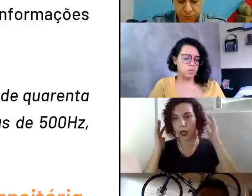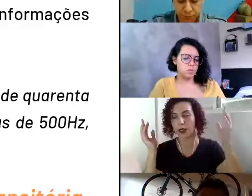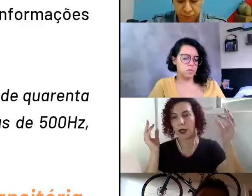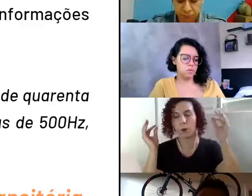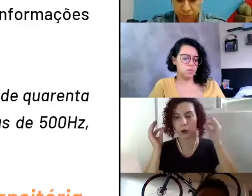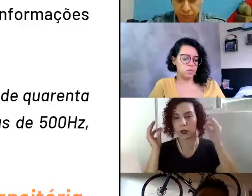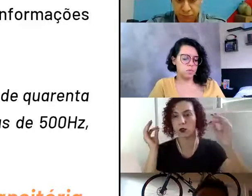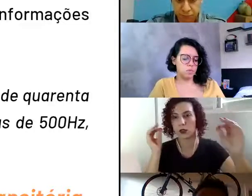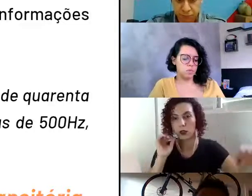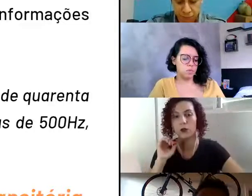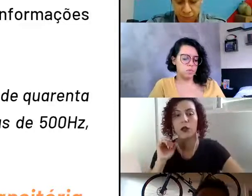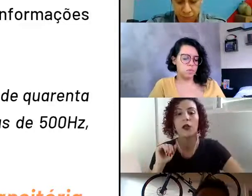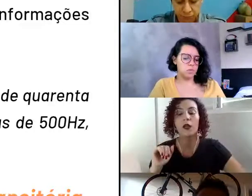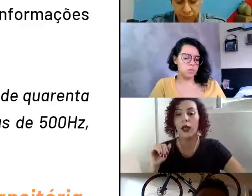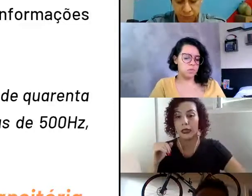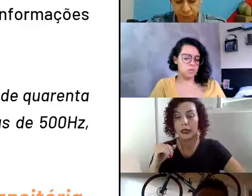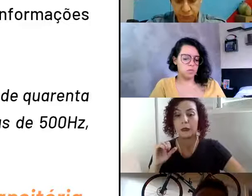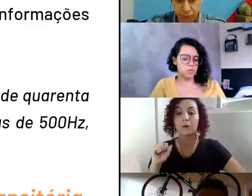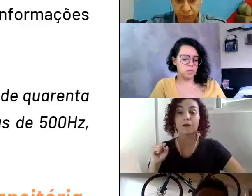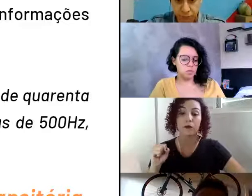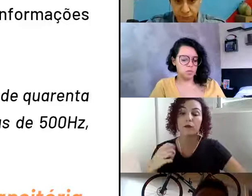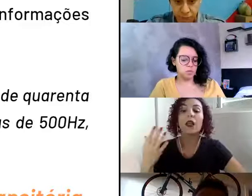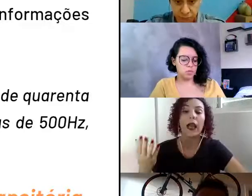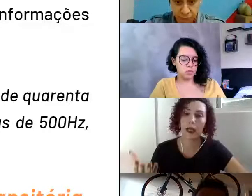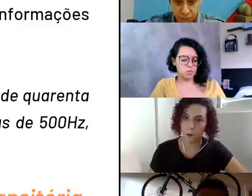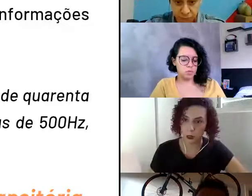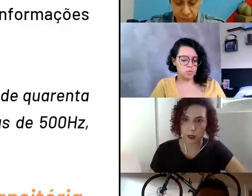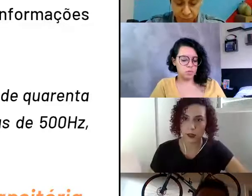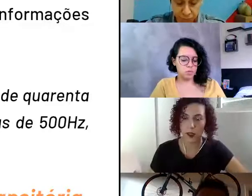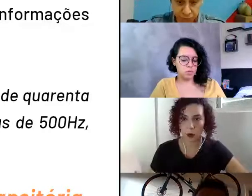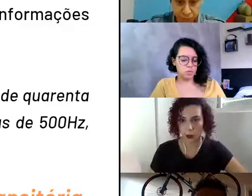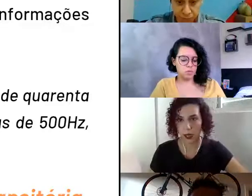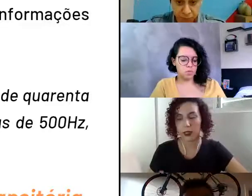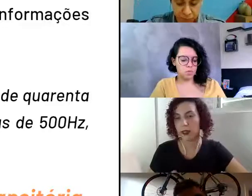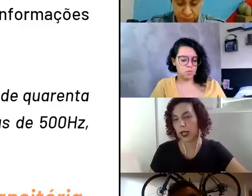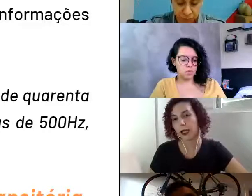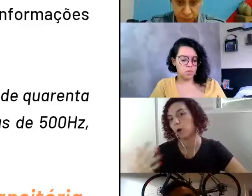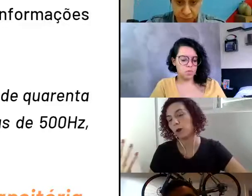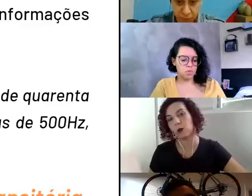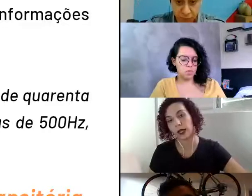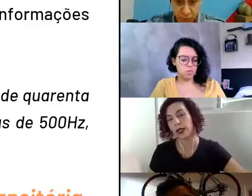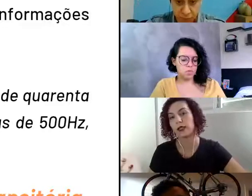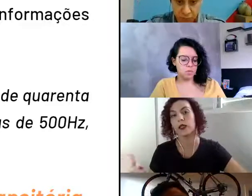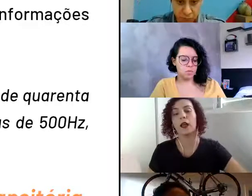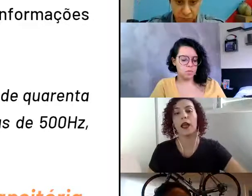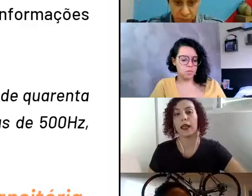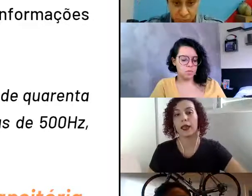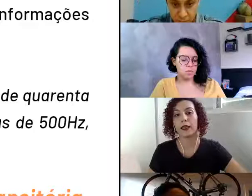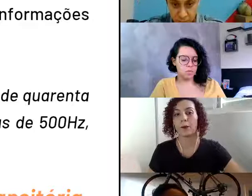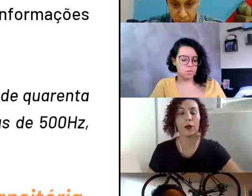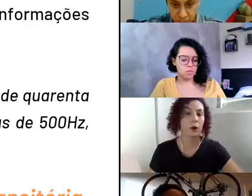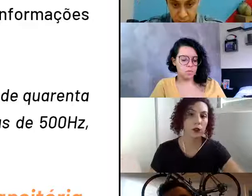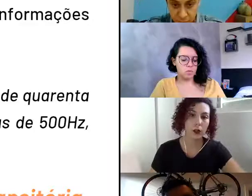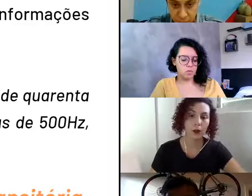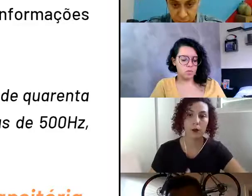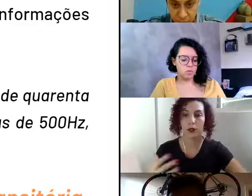segurança, que é, né, um protetorzinho ali. Ela pode sim ser congênita, e aí alguma doença que